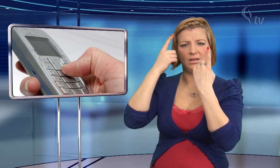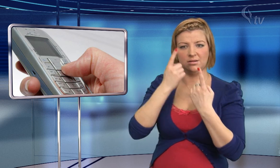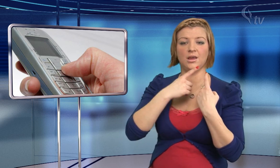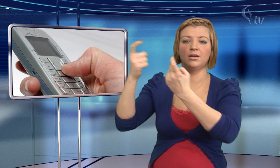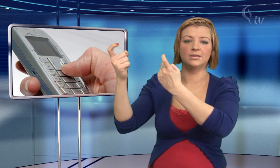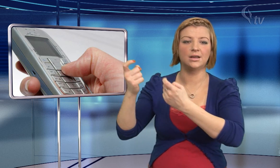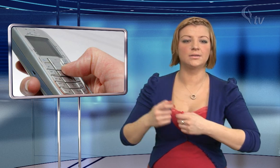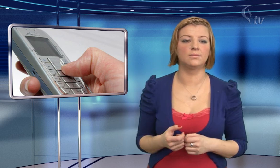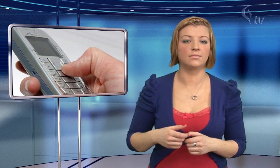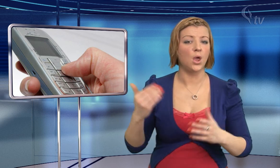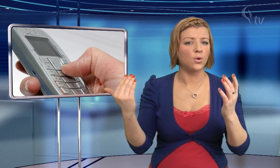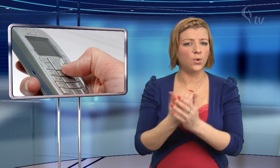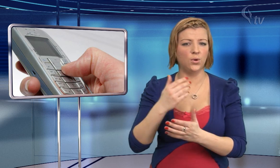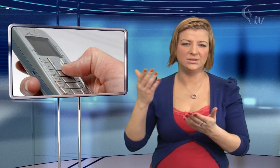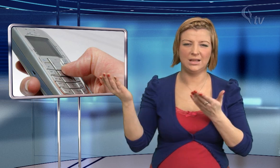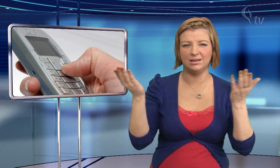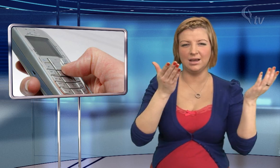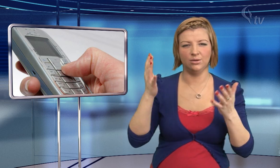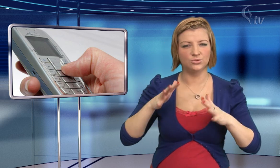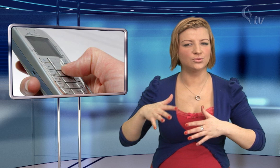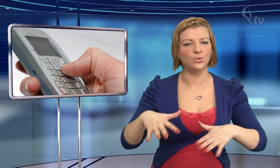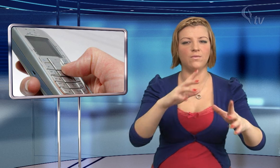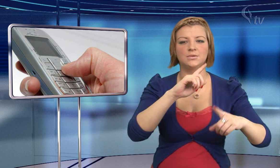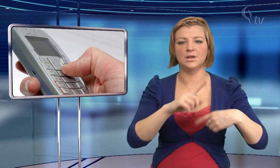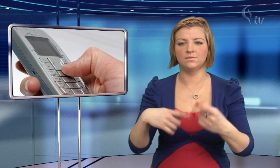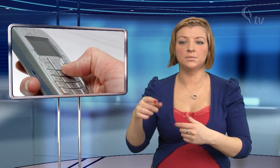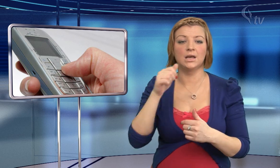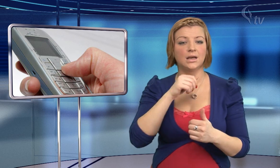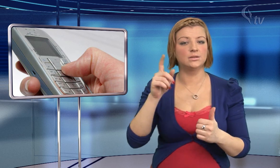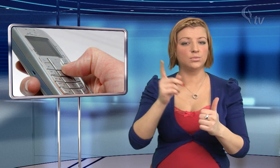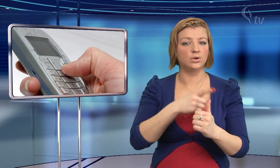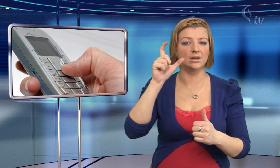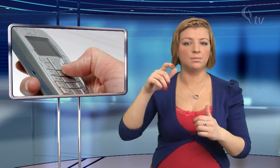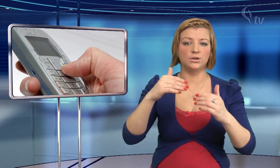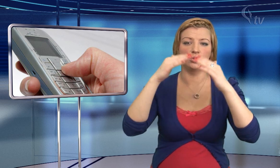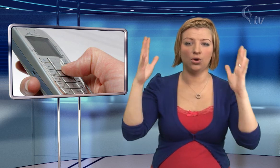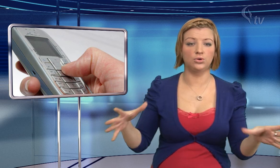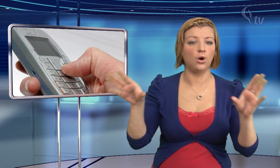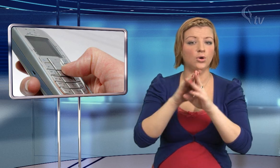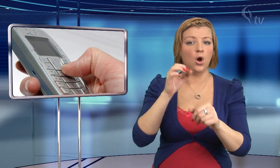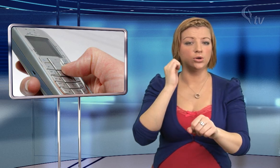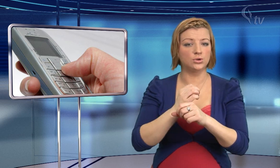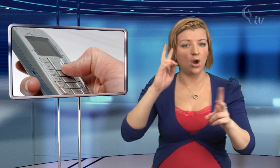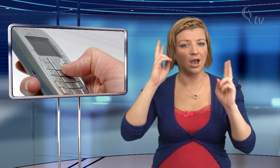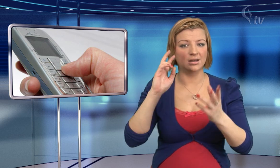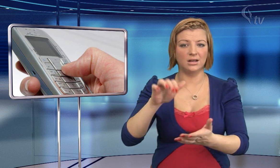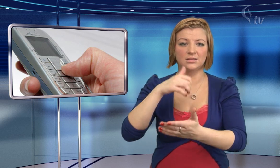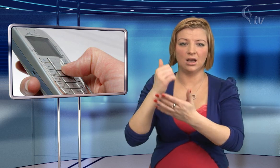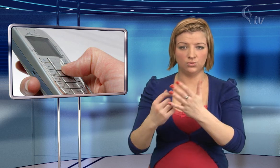saata hädaabi teateid ka SMS-i teel. Uudse teenuse sujuvaks käivitamiseks on Eesti Puuetega Inimeste Koda